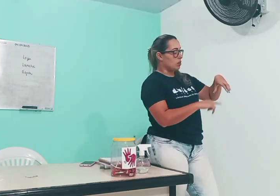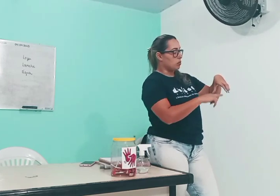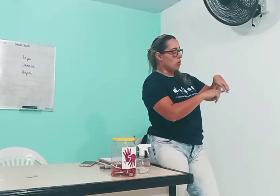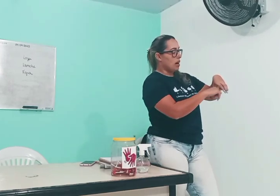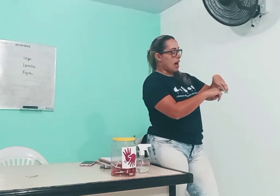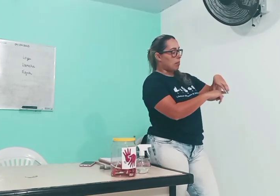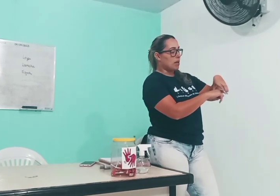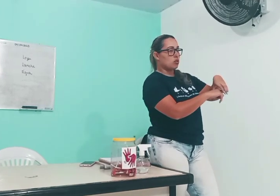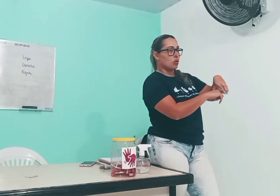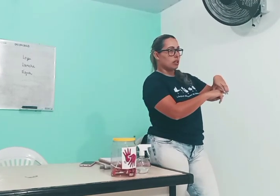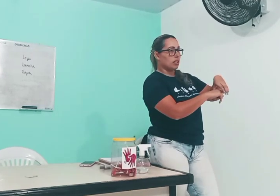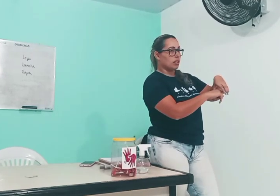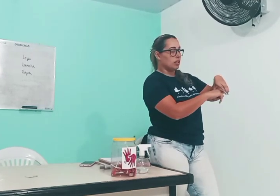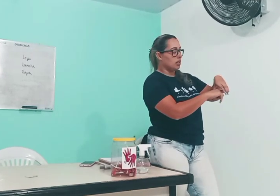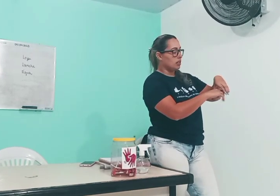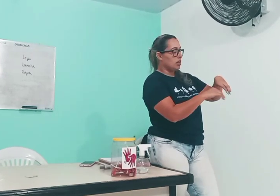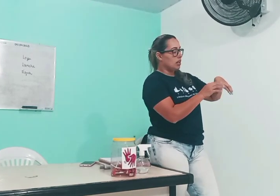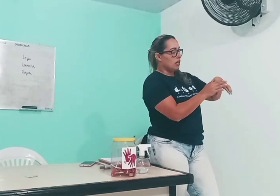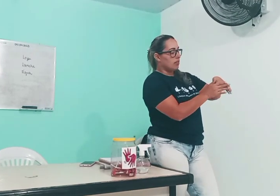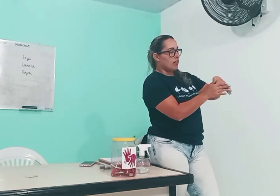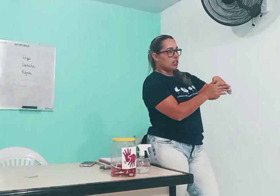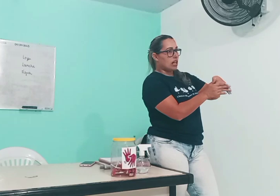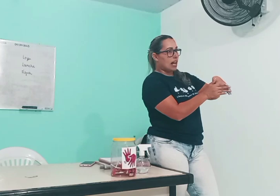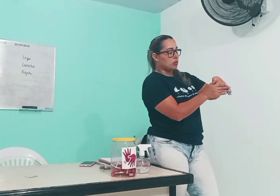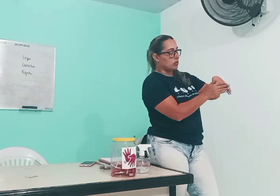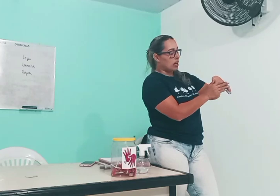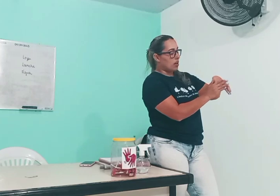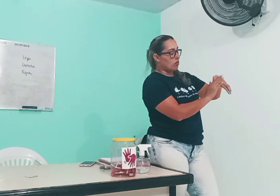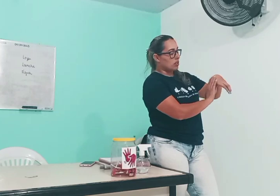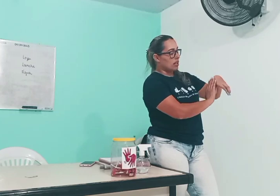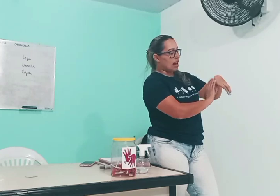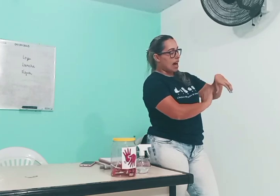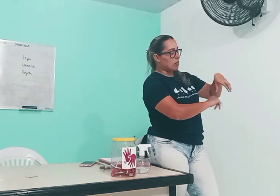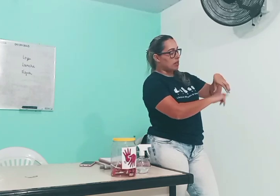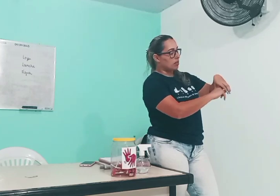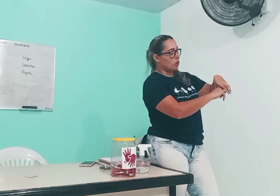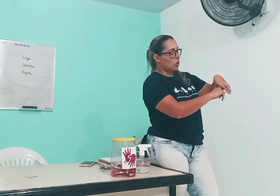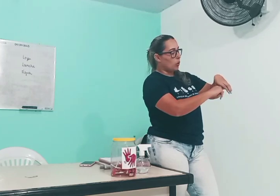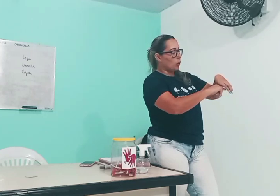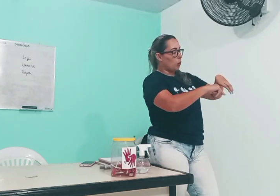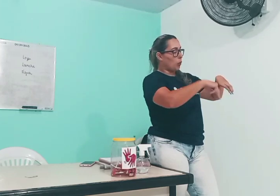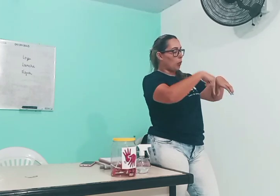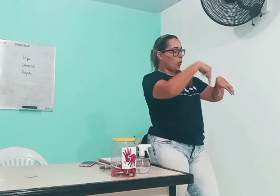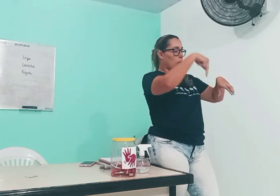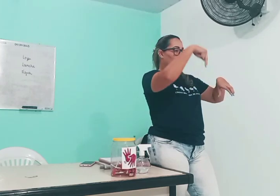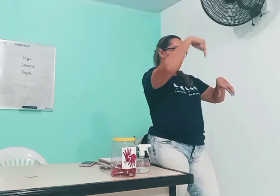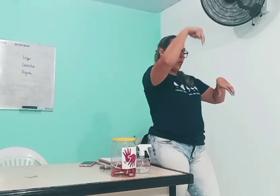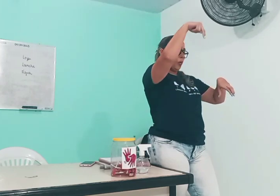é a pessoa aqui fechada. Aí você abre